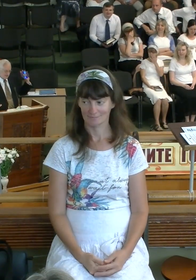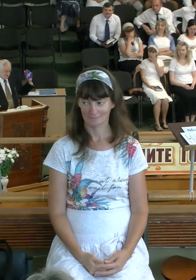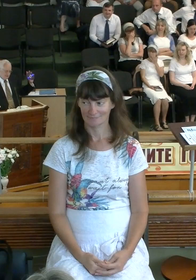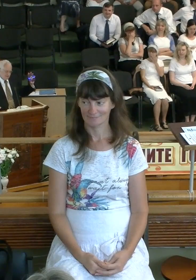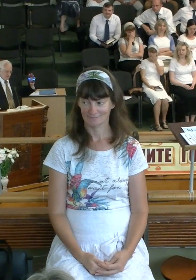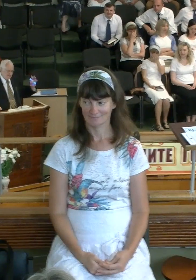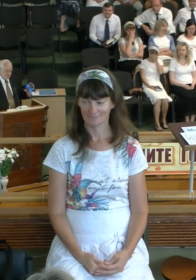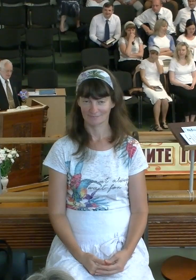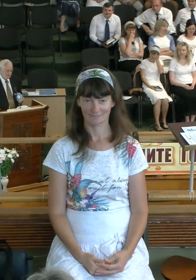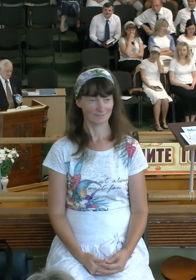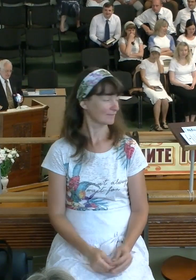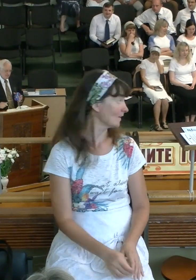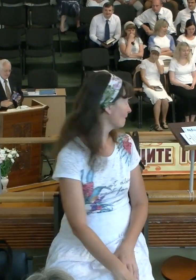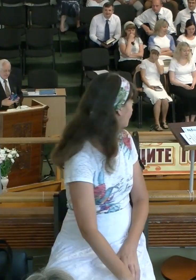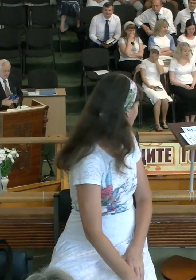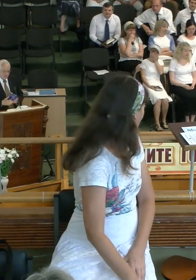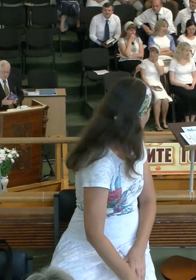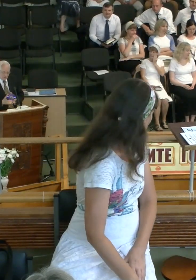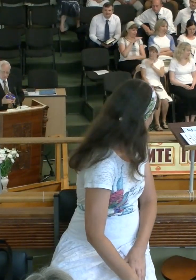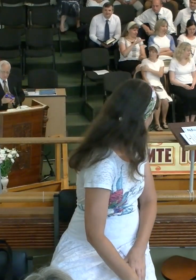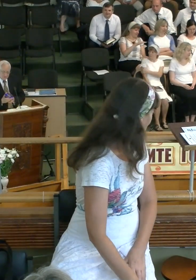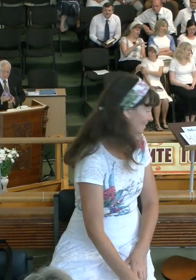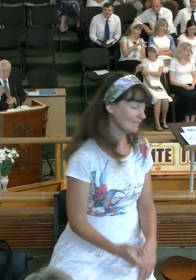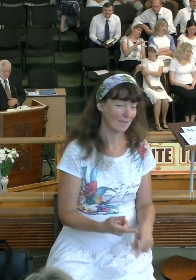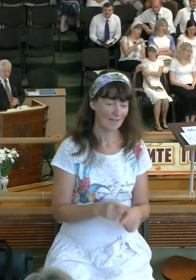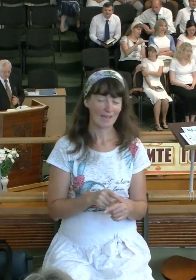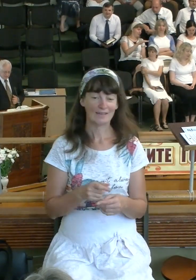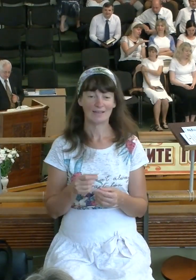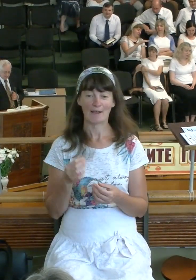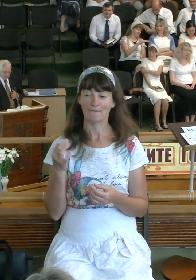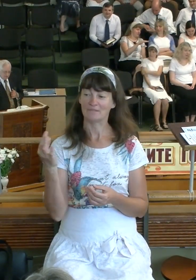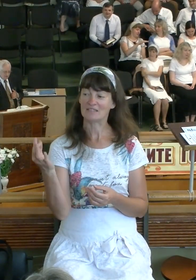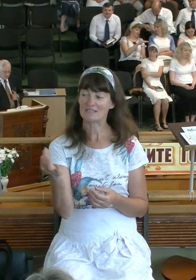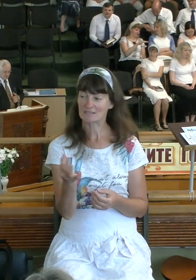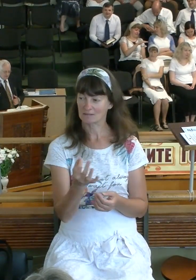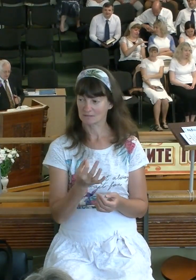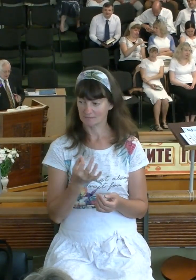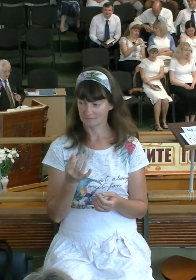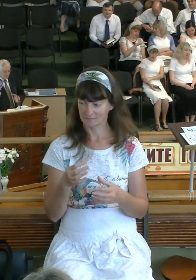это диск, на котором что-то записано.